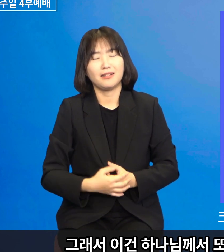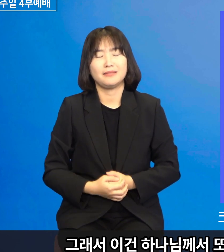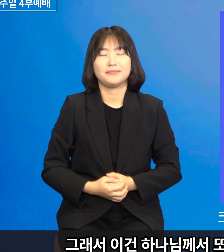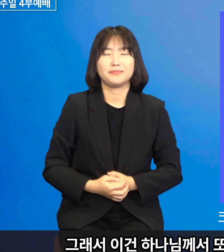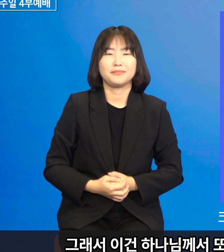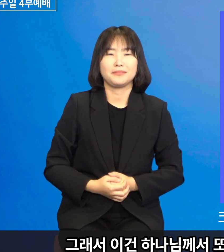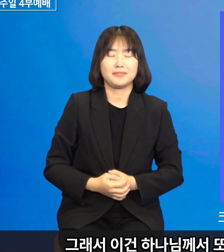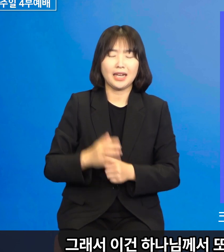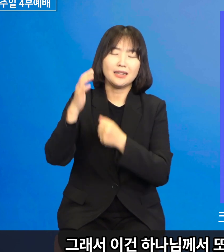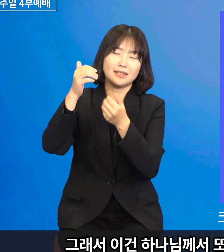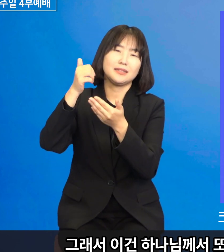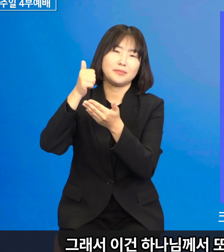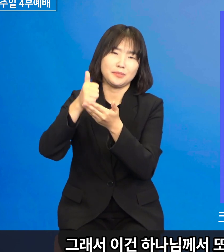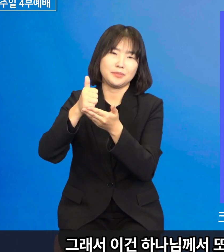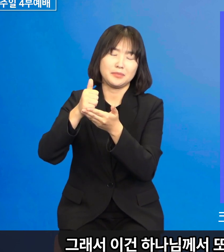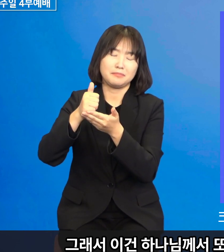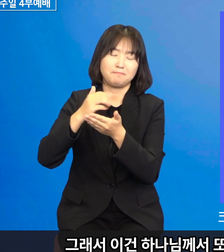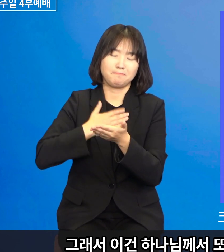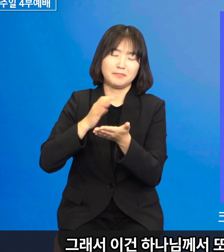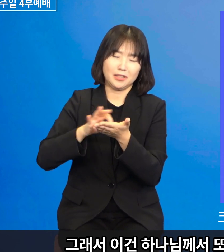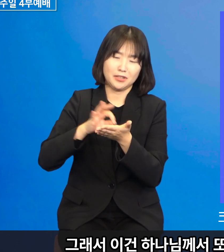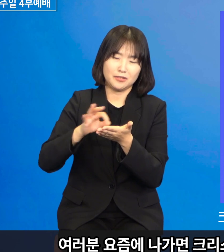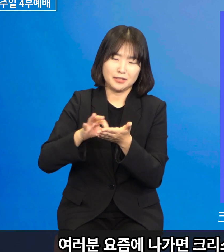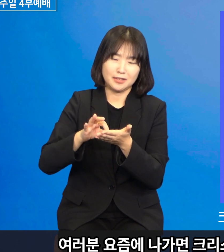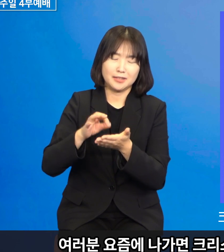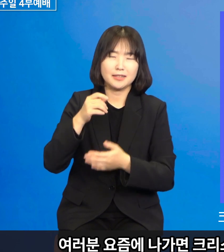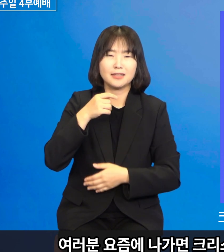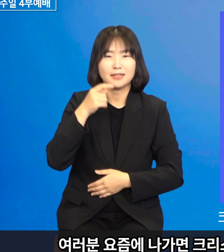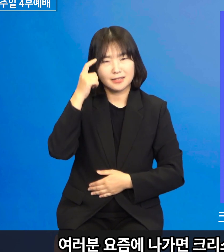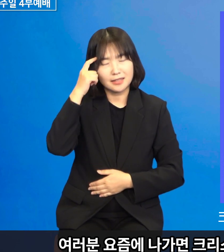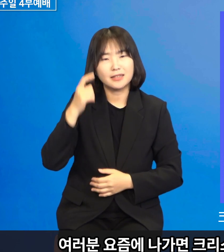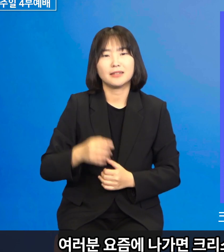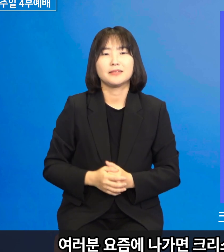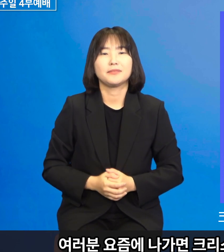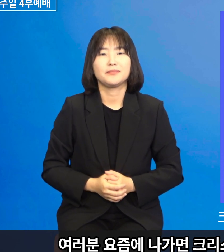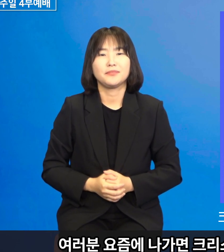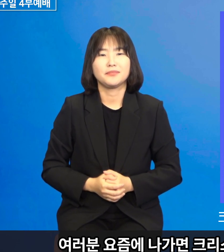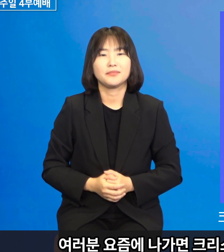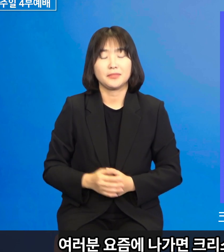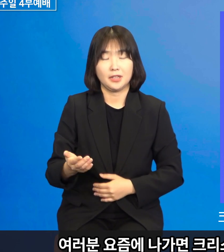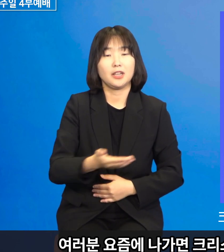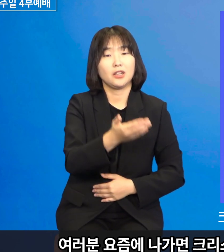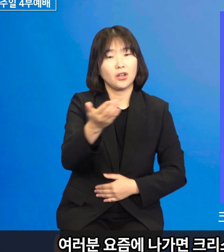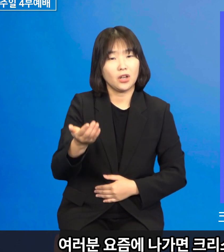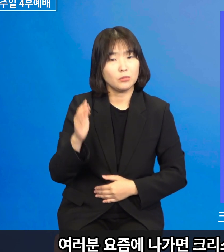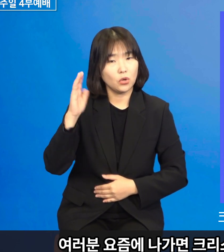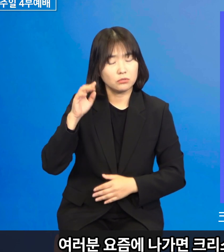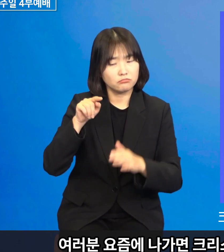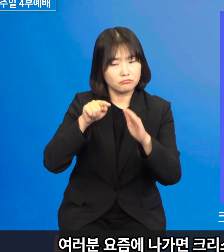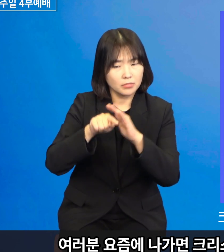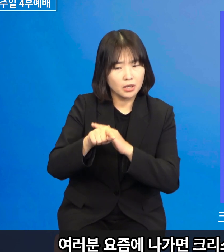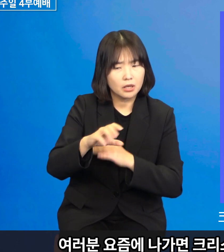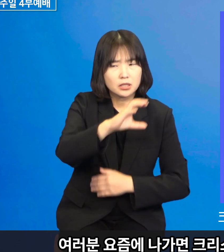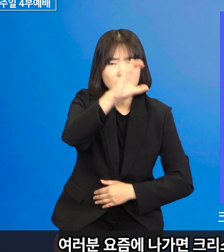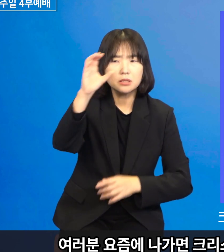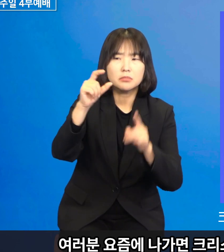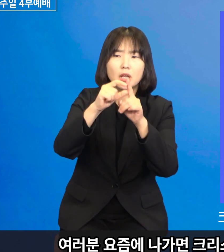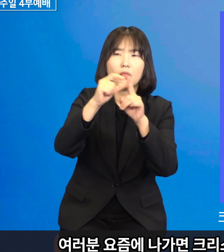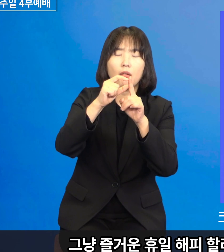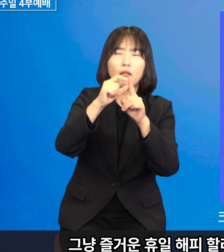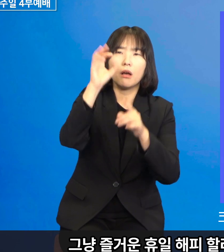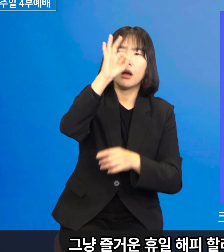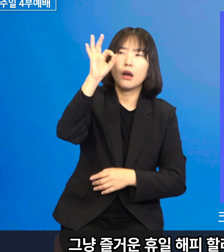이건 하나님께서 또한 사용하셨구나 싶은 겁니다. 여러분, 요즘에 나가면요 크리스마스라는 단어 보기